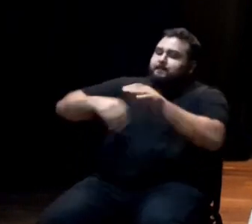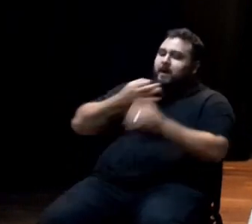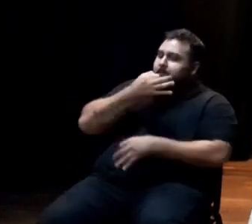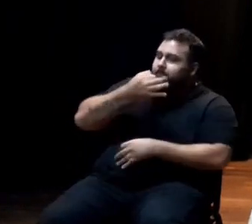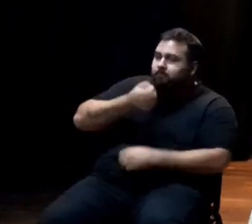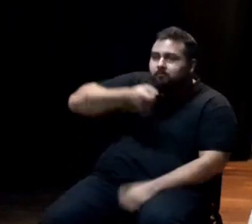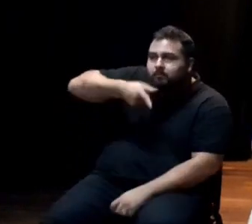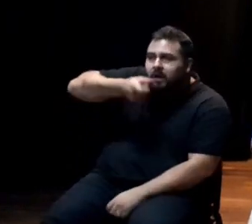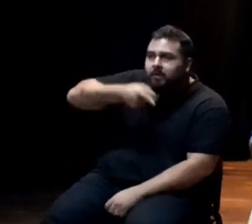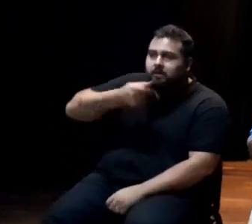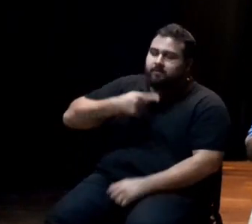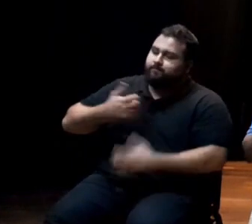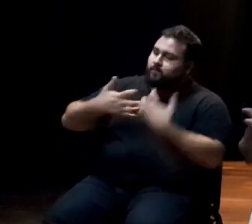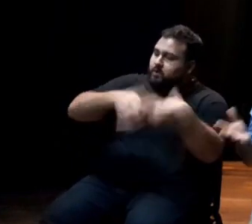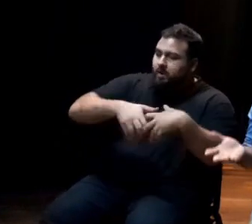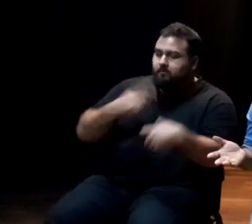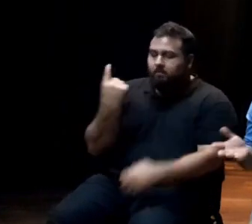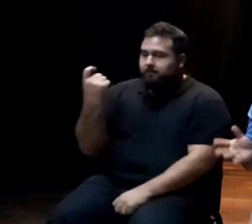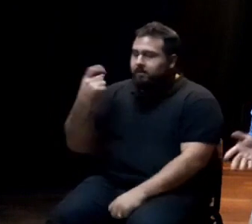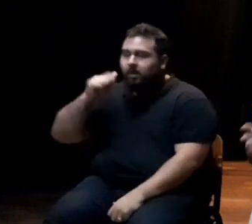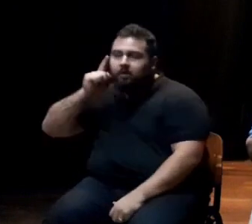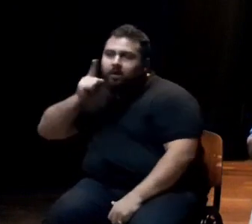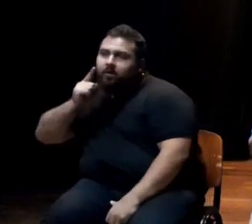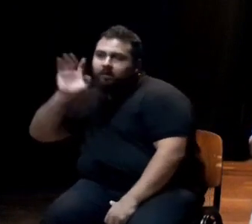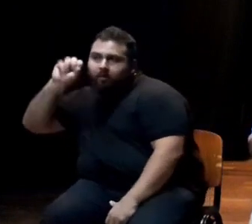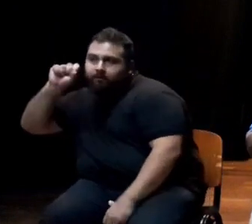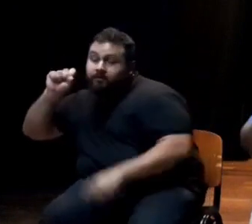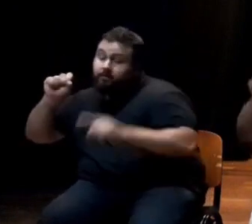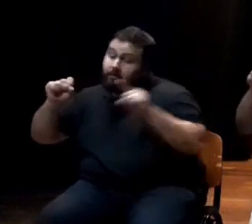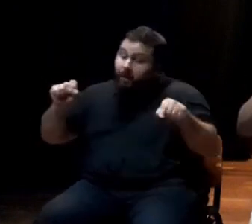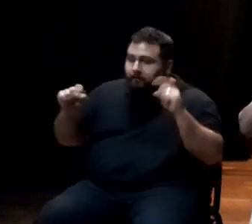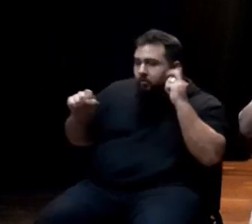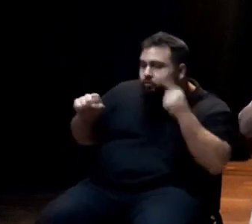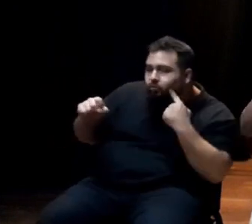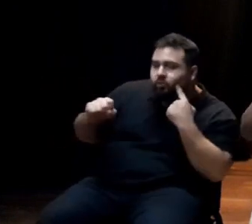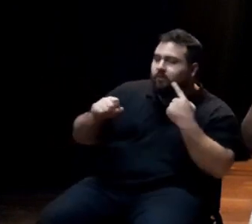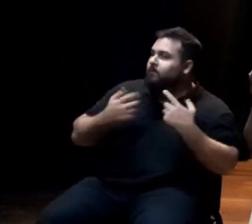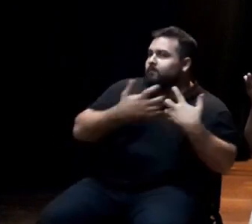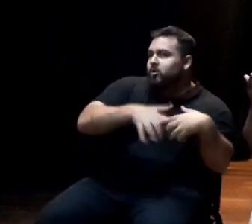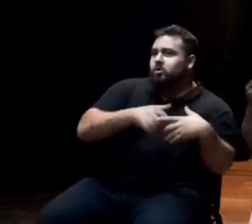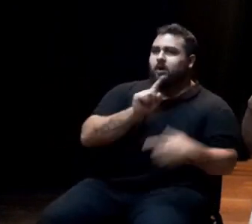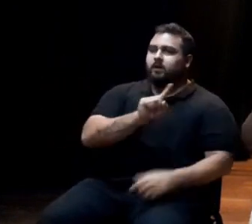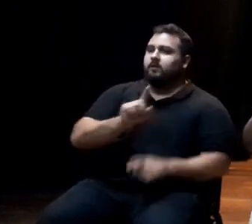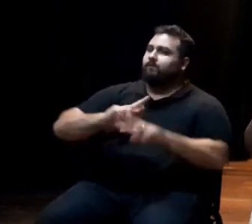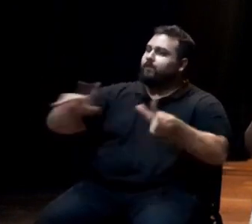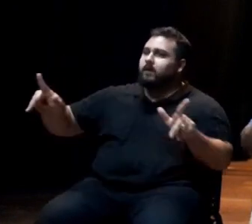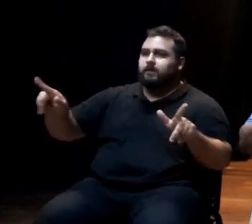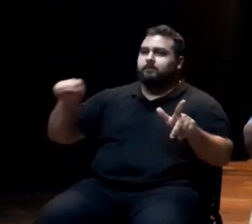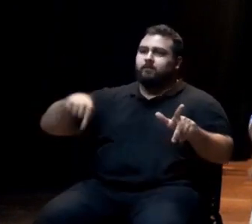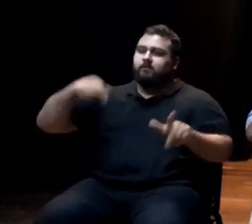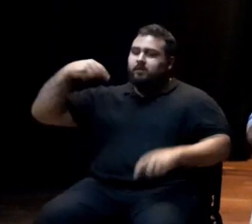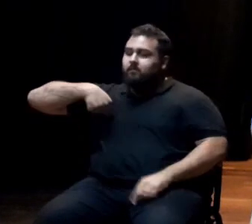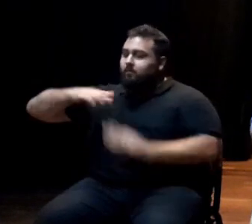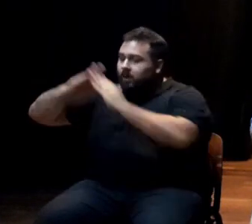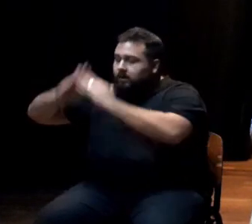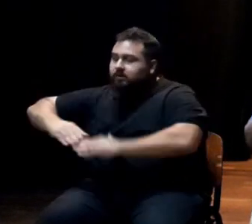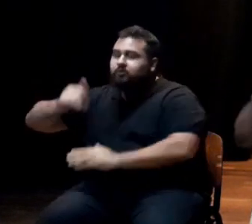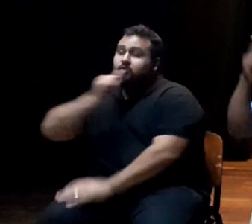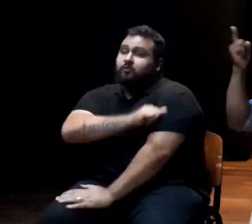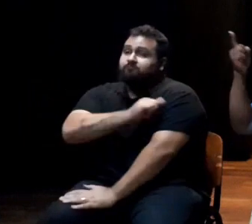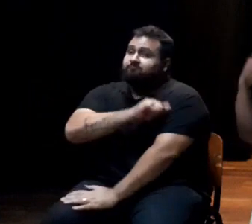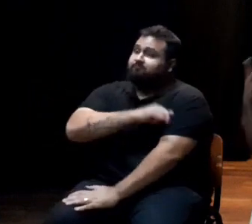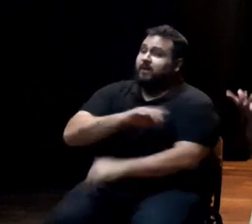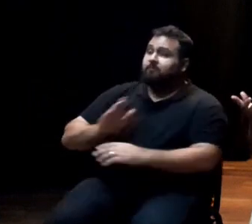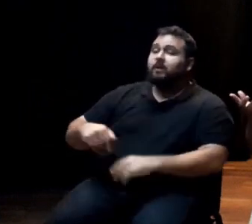que funciona para uma pessoa que é ouvinte que não funciona que é para surdo. Sotaque. Mas isso, por exemplo, acontece para quem mora no Rio e para